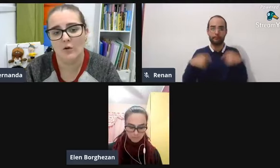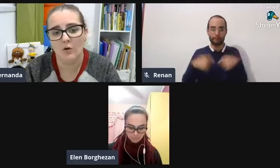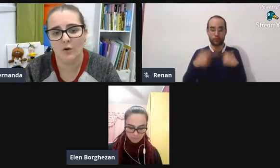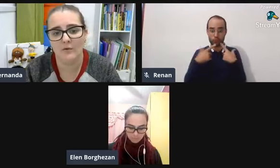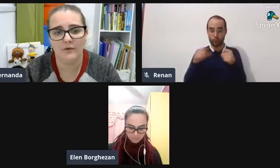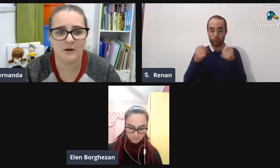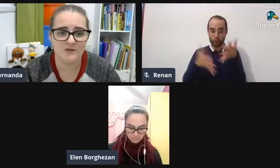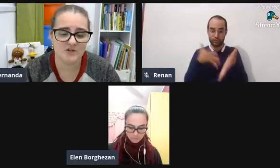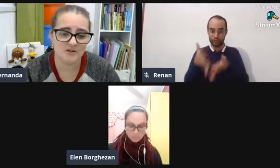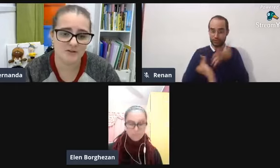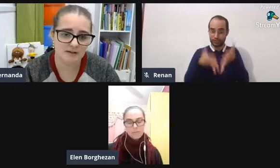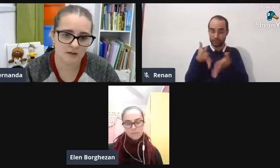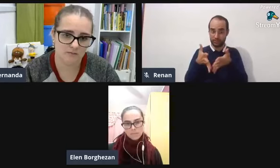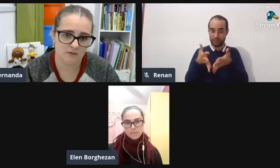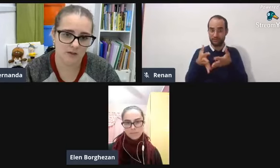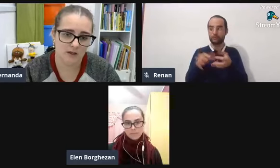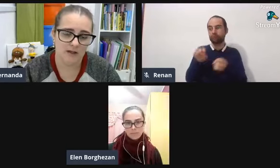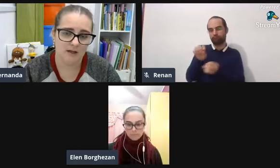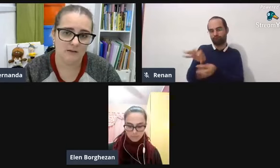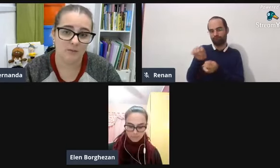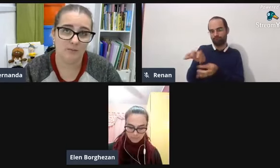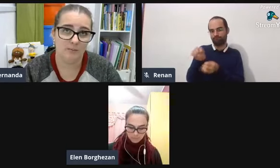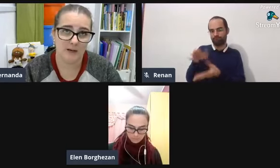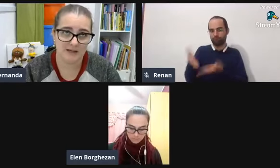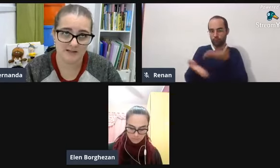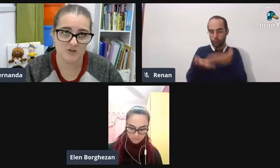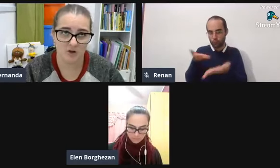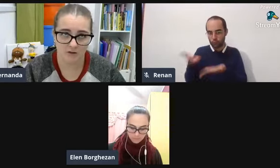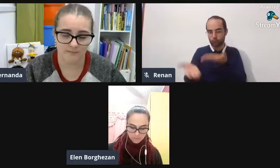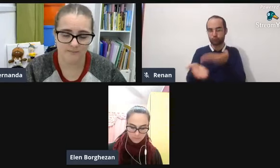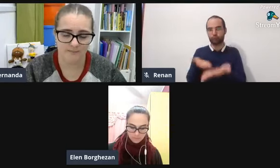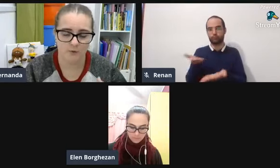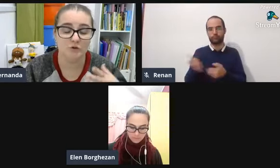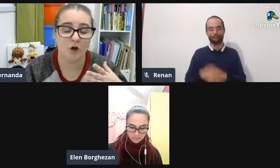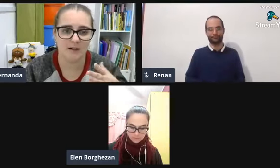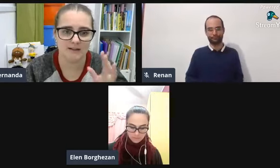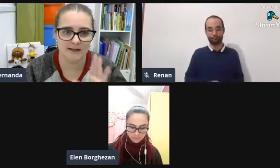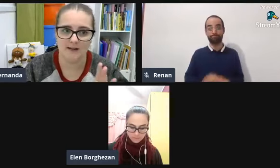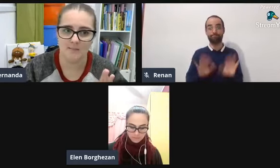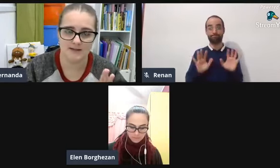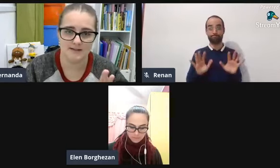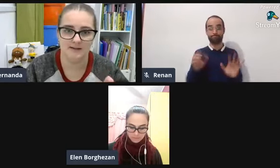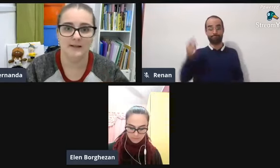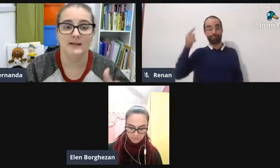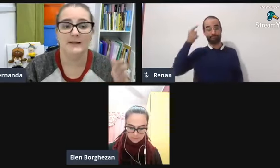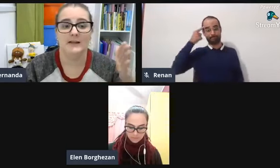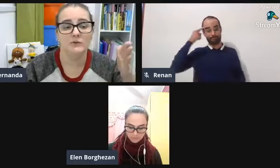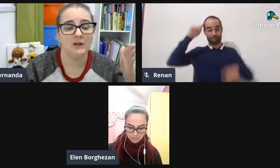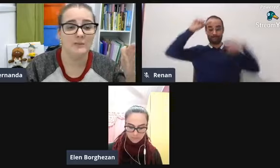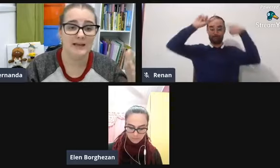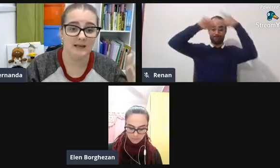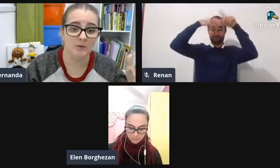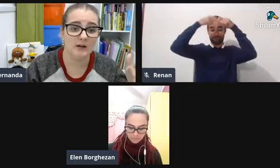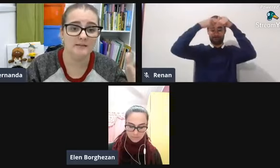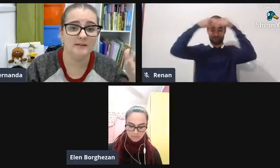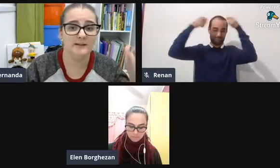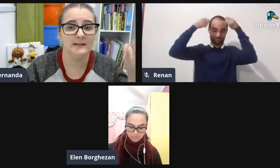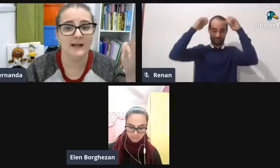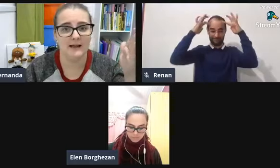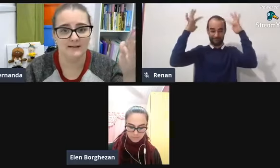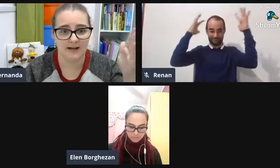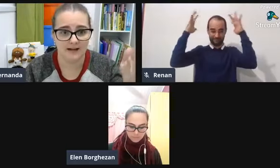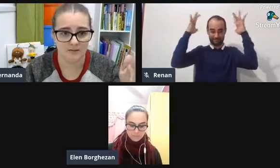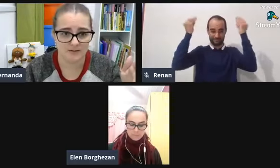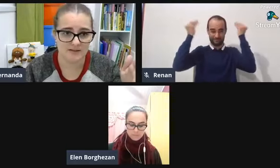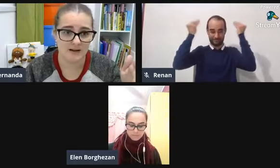sinais como forma de instrução. Então, pensem só, o nó que dá na cabeça. Eu tenho uma língua,